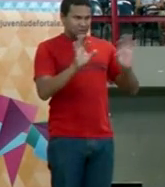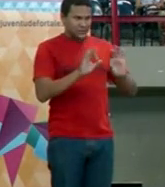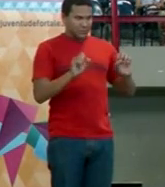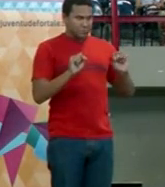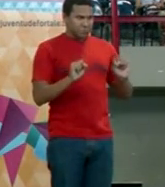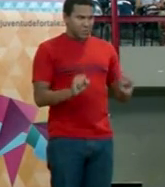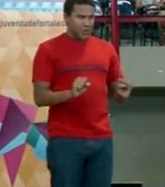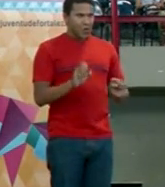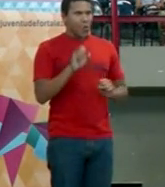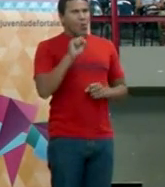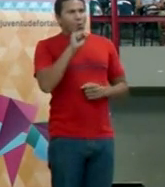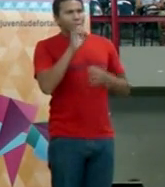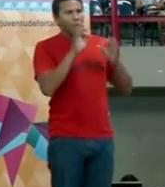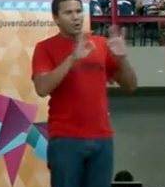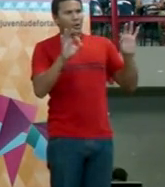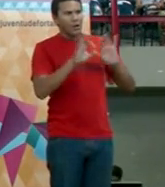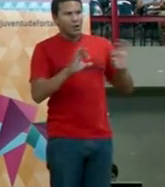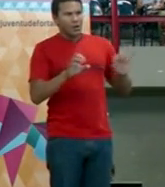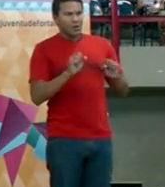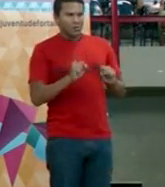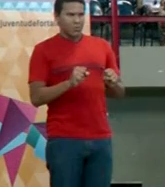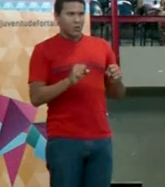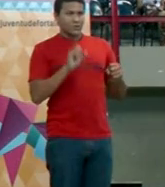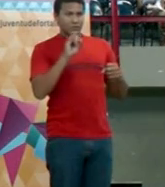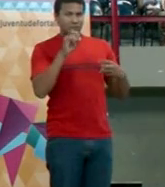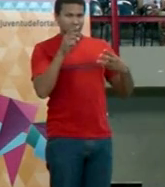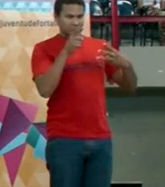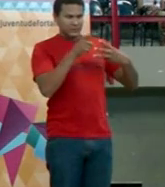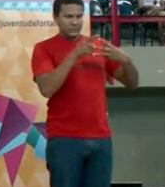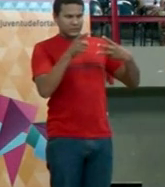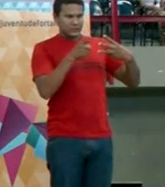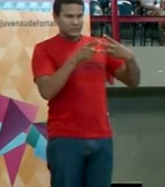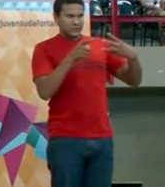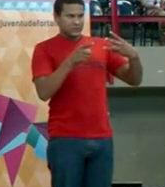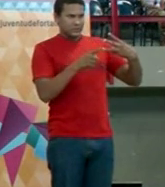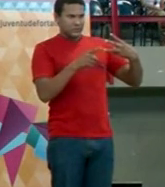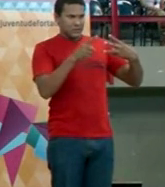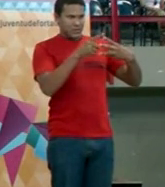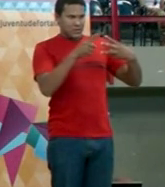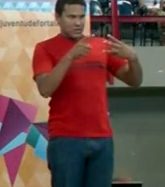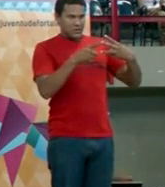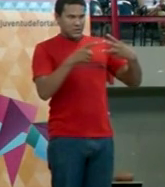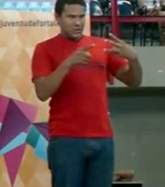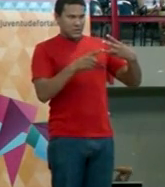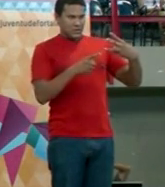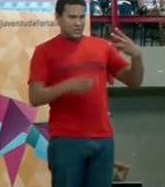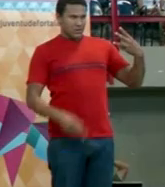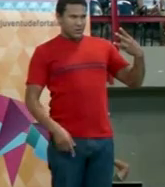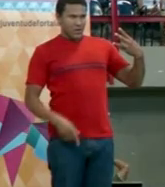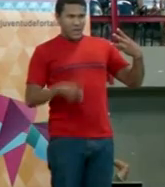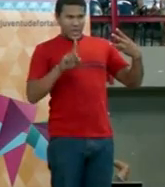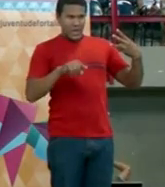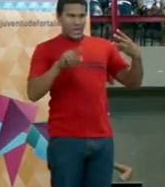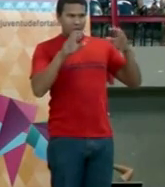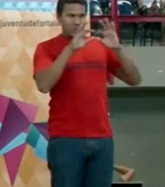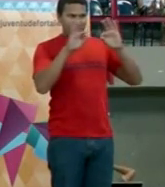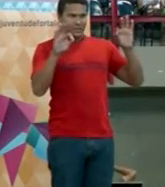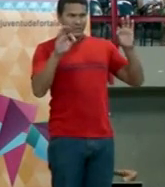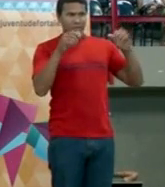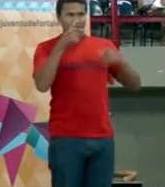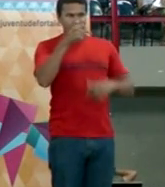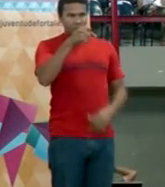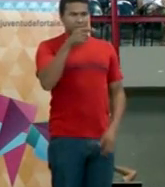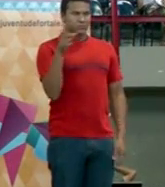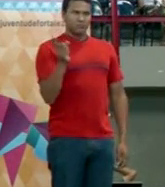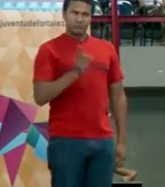esses. E se fosse referindo à montagem do texto, não são 7 linhas. A introdução é